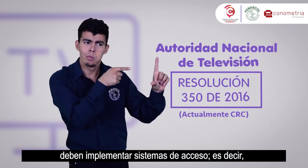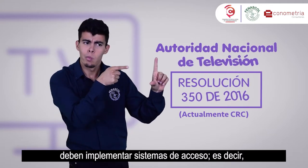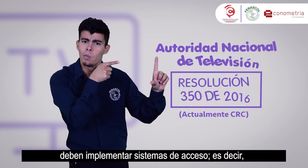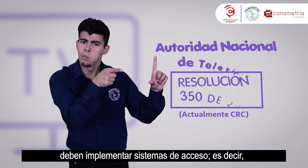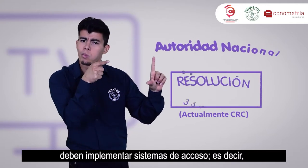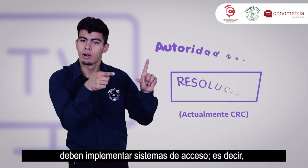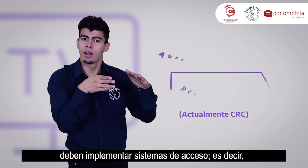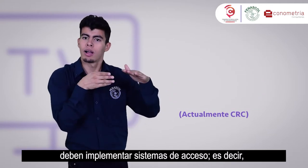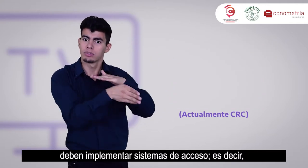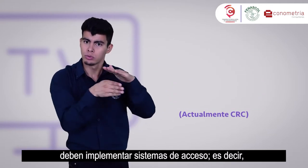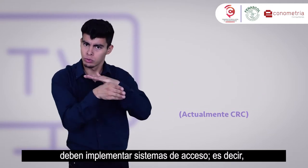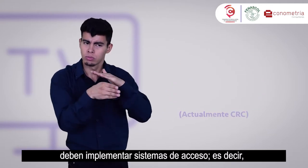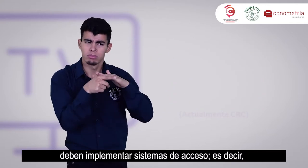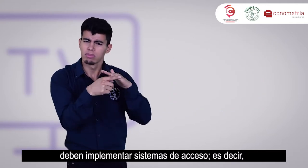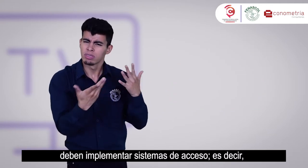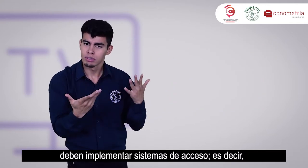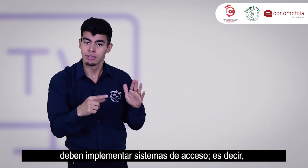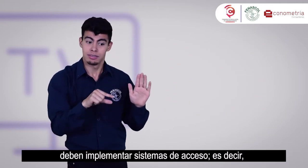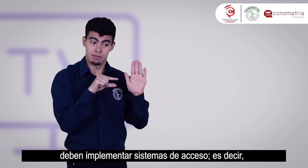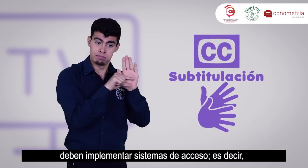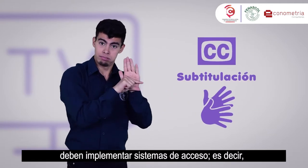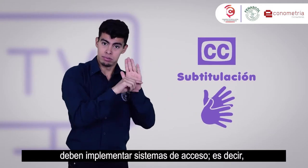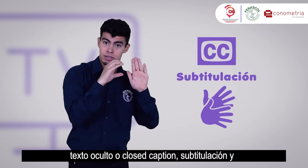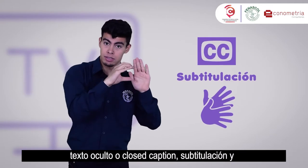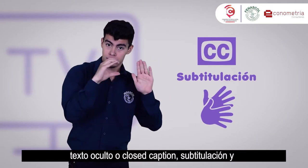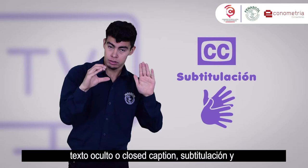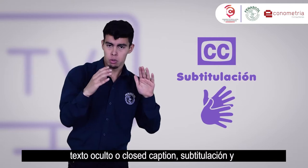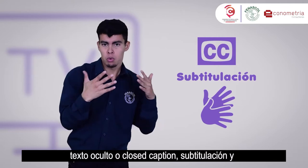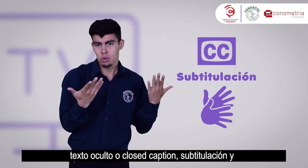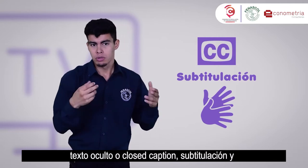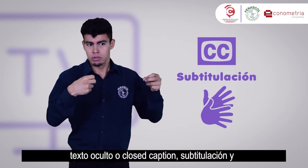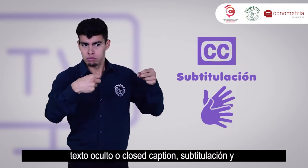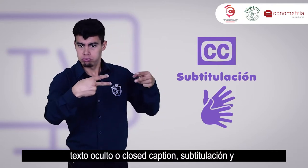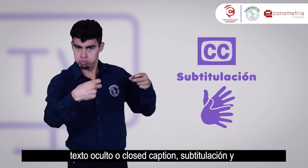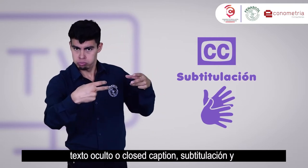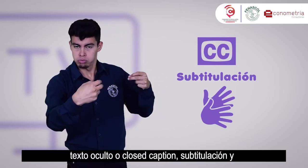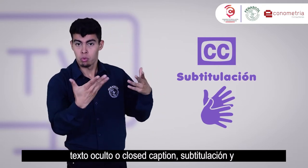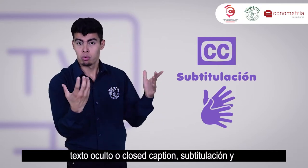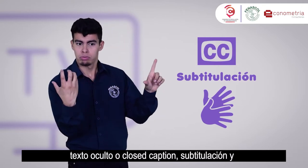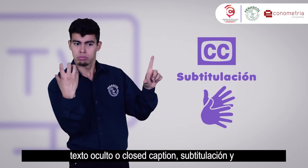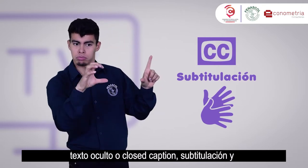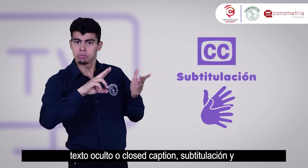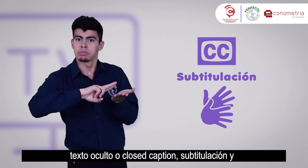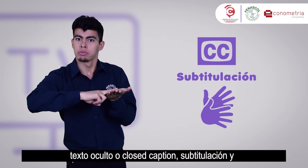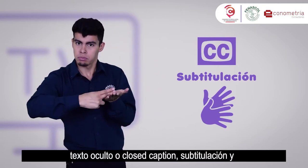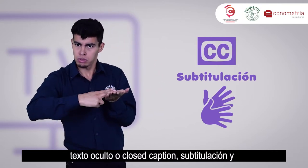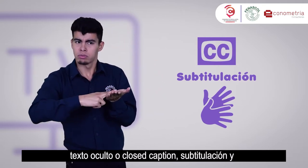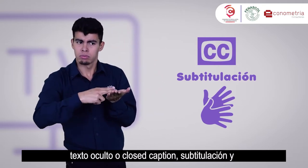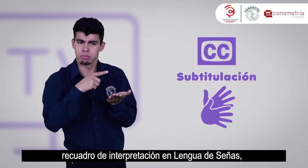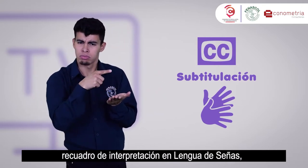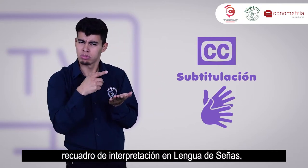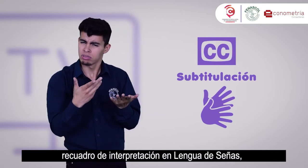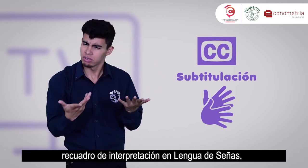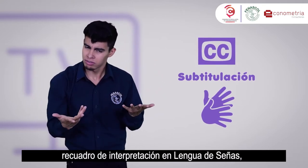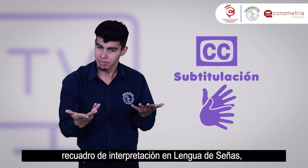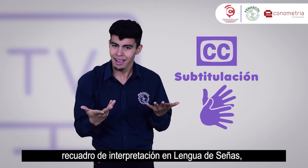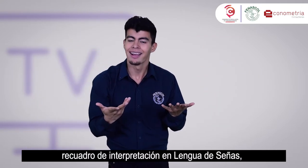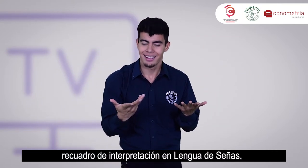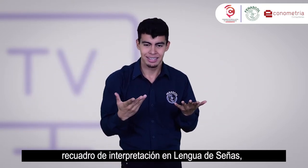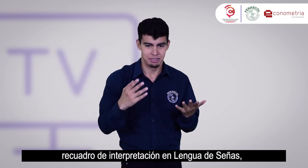de acceso. Es decir, texto oculto o closed caption, subtitulación y recuadro de interpretación en lengua de señas.